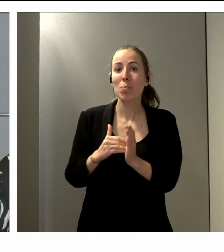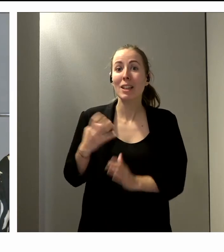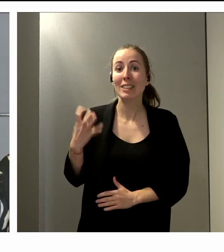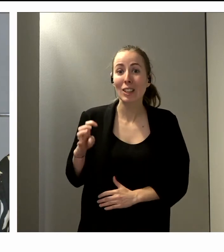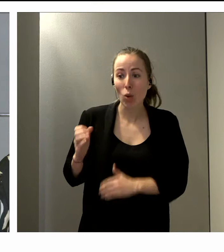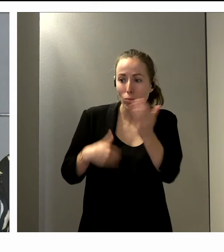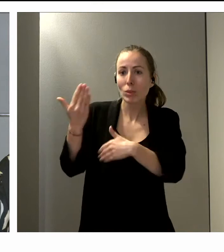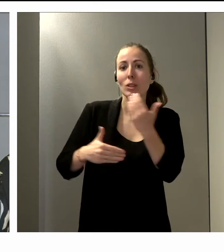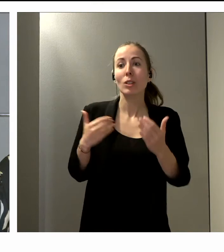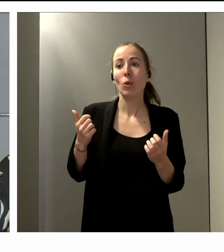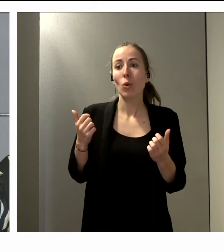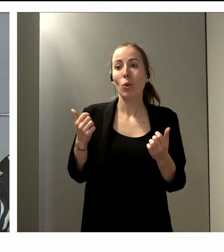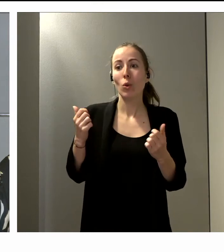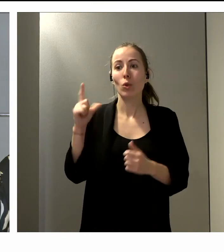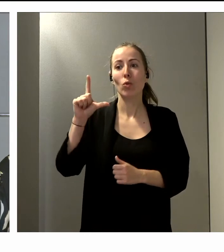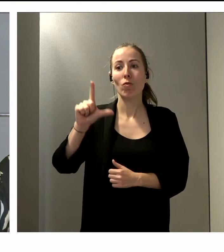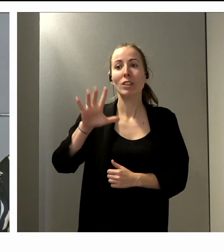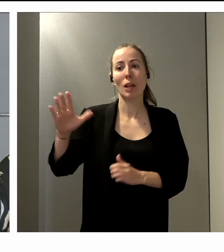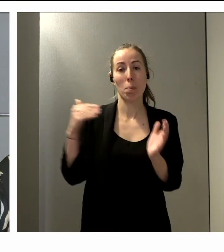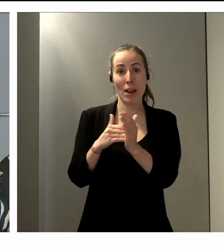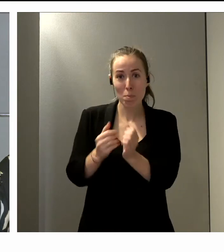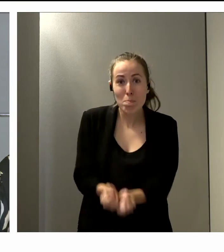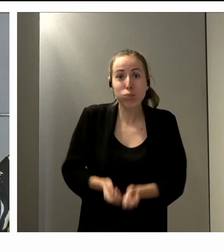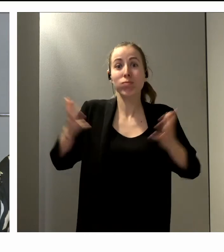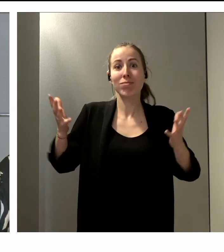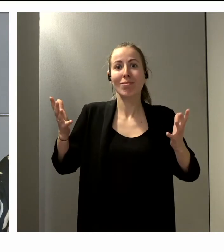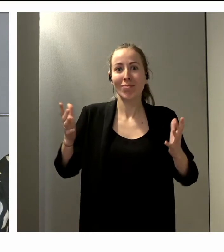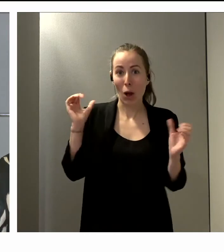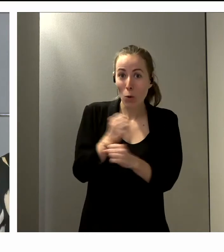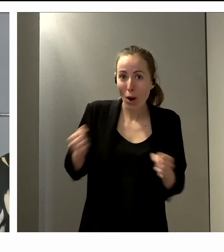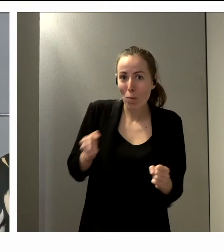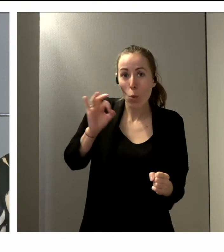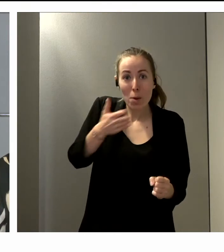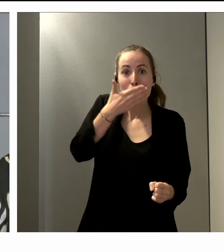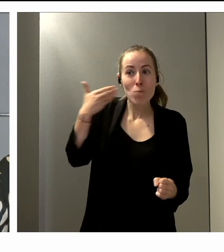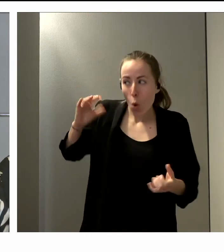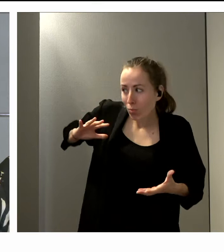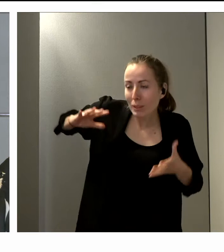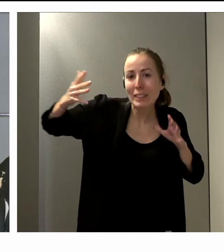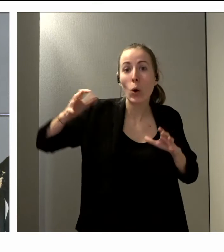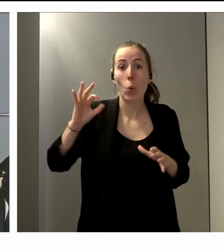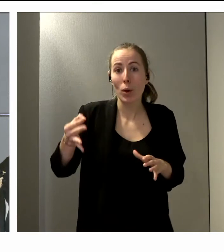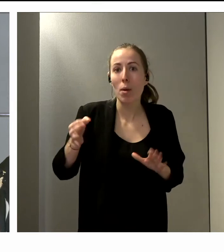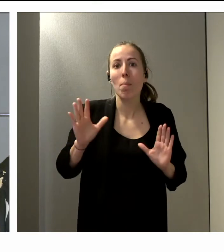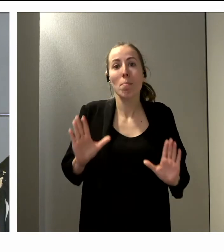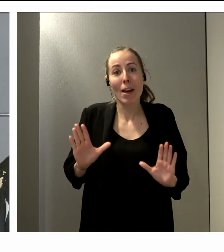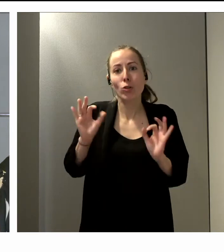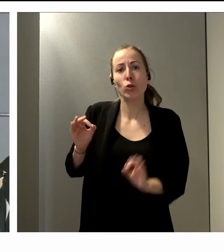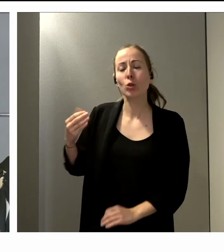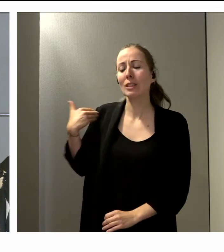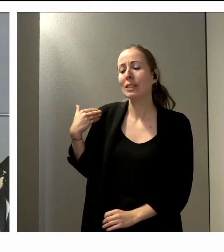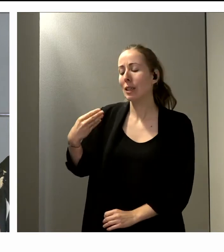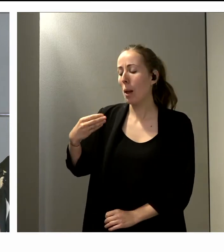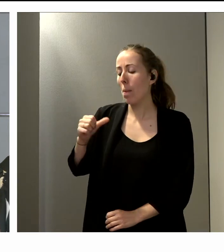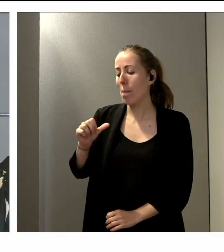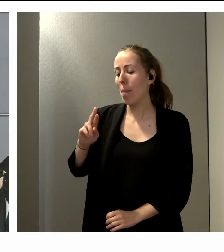ne progresse pas. D'un point de vue numérique, ça va mieux. Mais c'était effectivement, comme vient de le dire Margaret, un